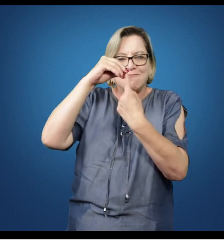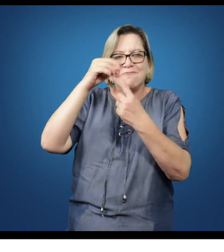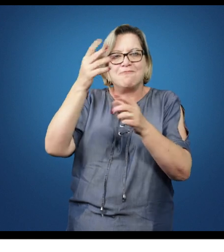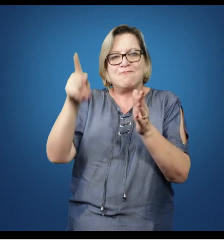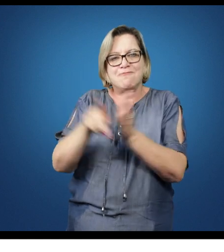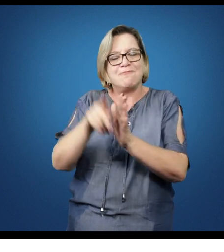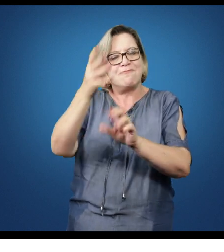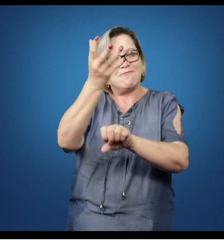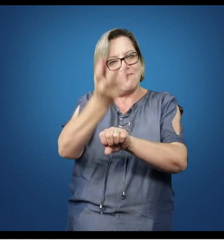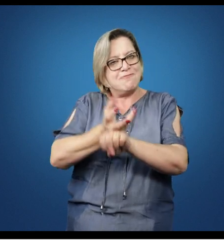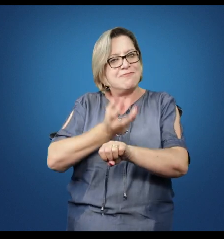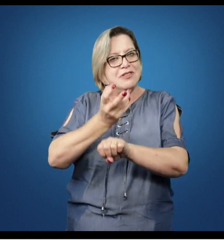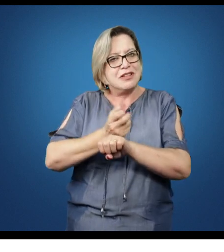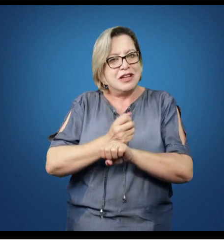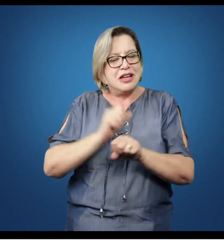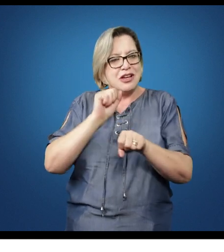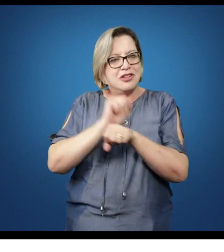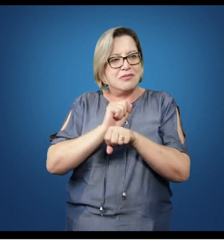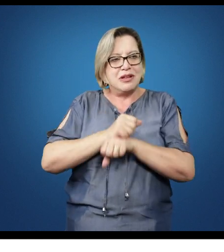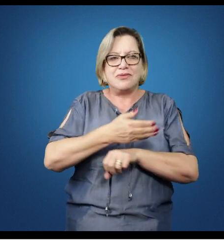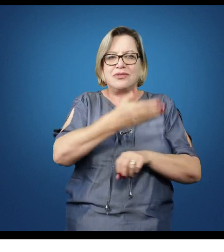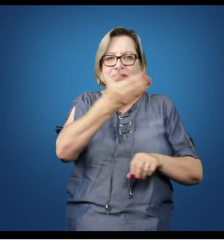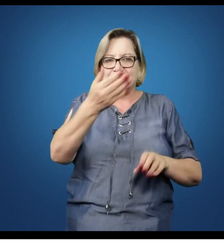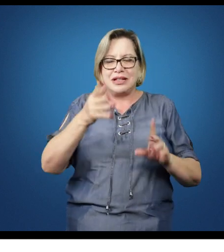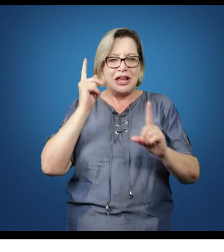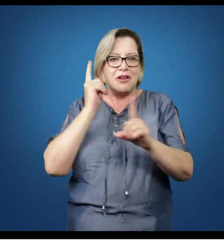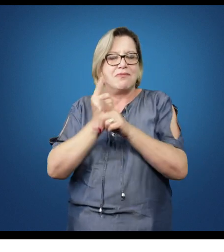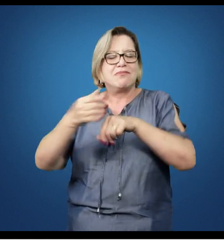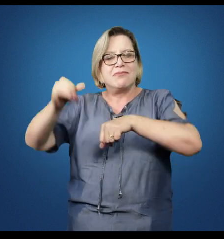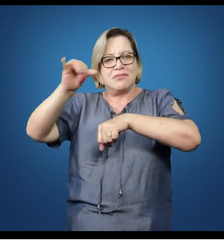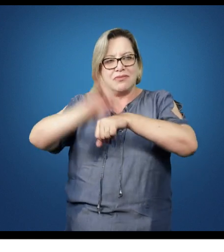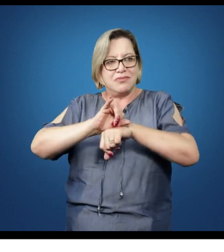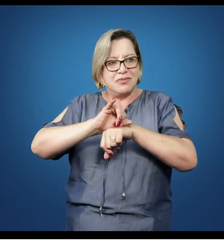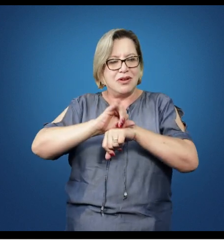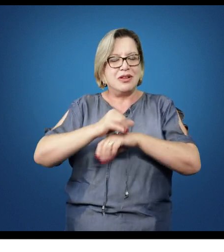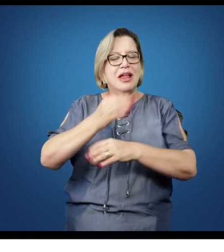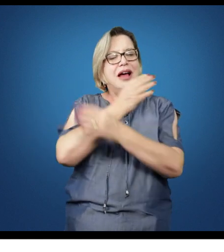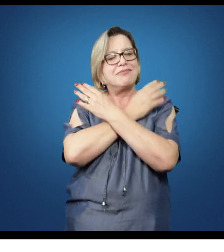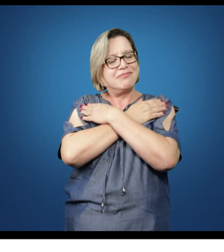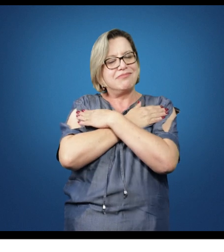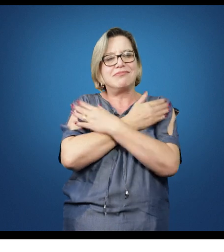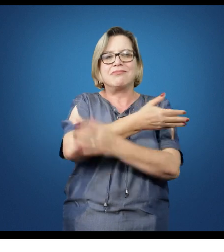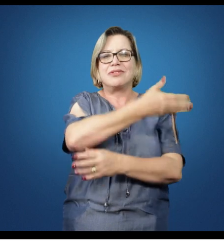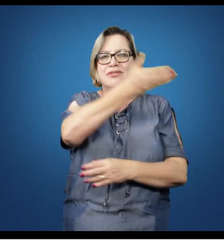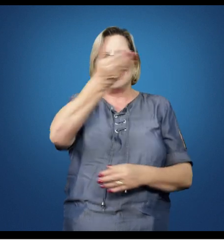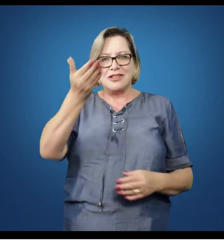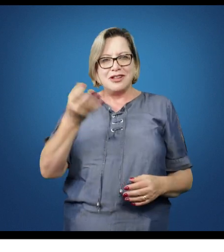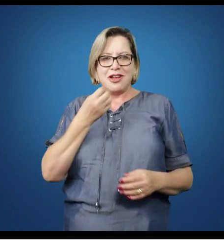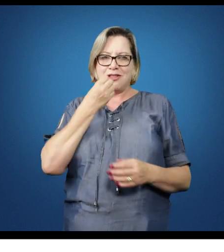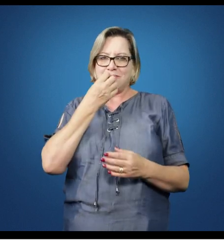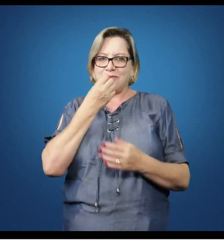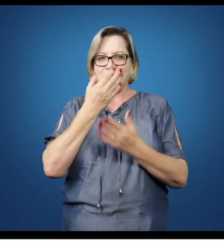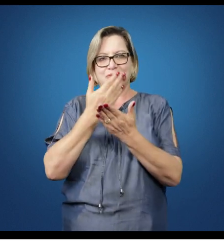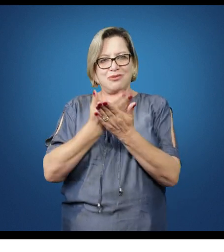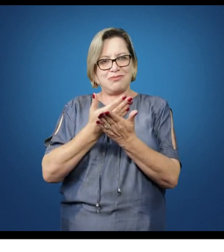espero vocês até os até a visita nos pólos e conto com vocês um abraço a todos e bons estudos